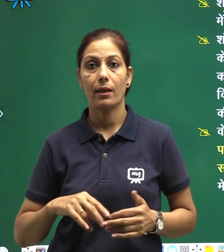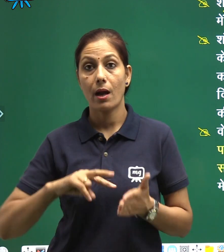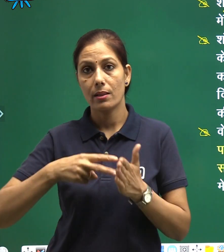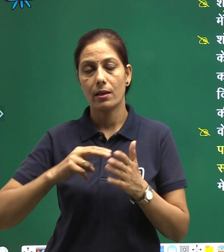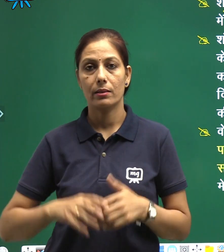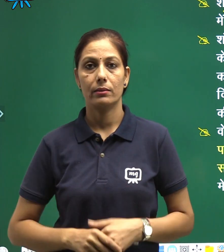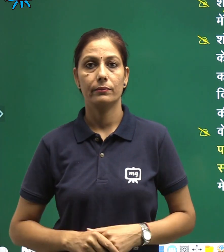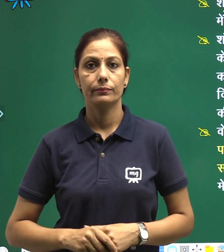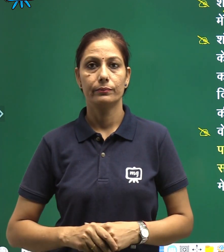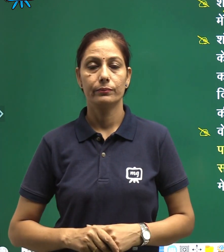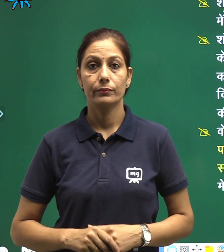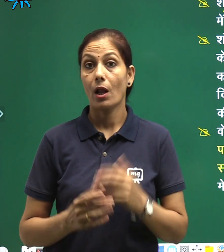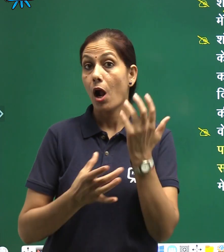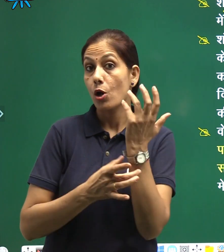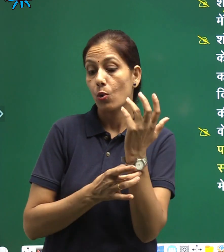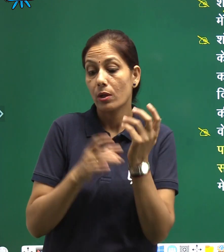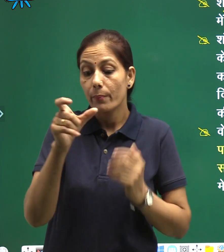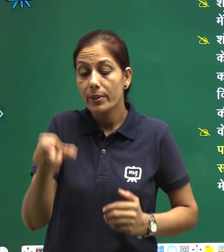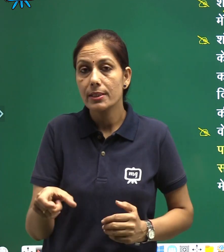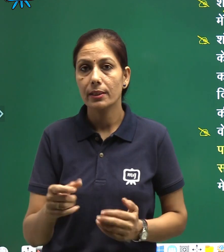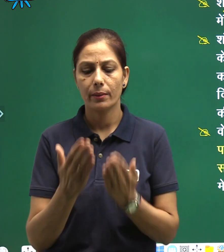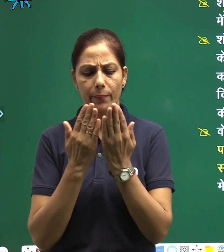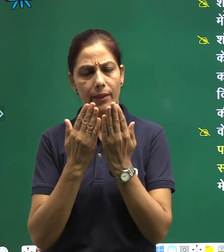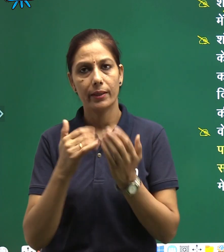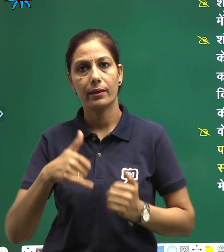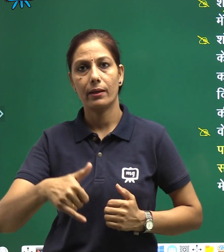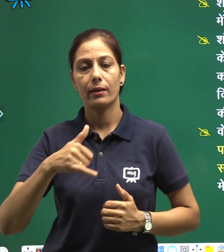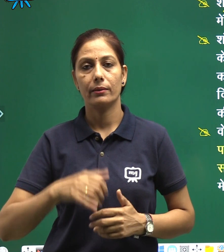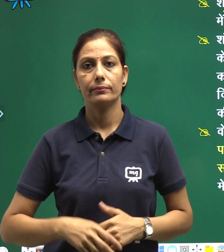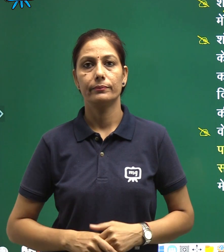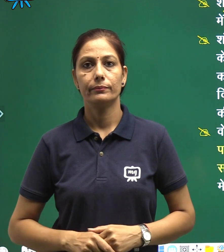अर्थात डॉक्टरी की पढ़ाई करता है।